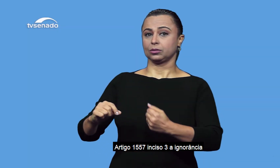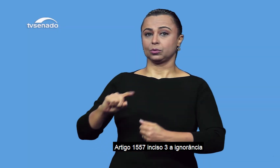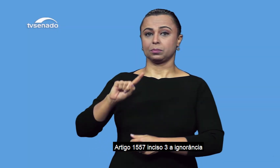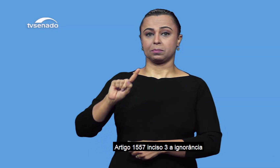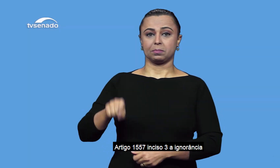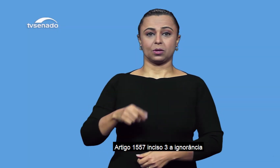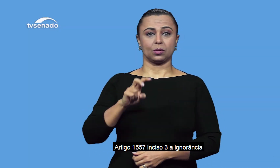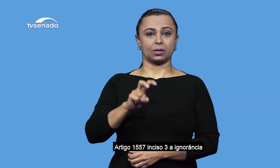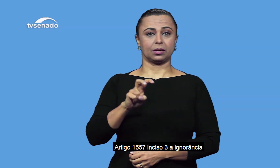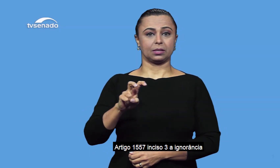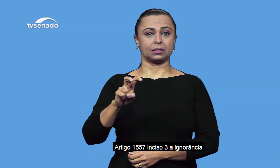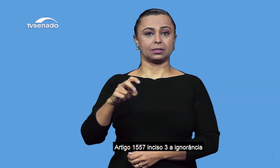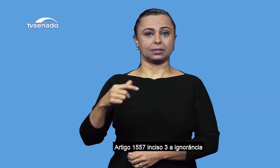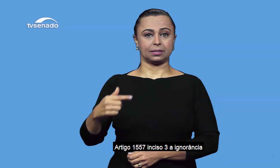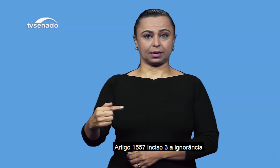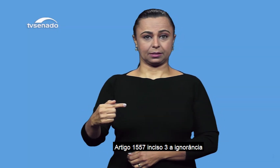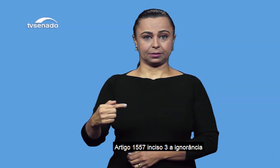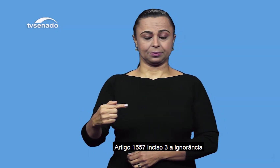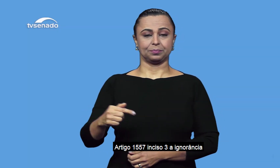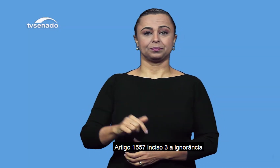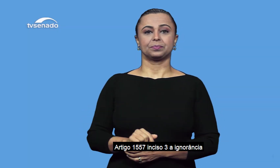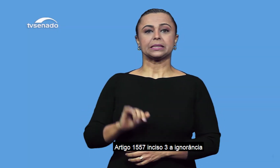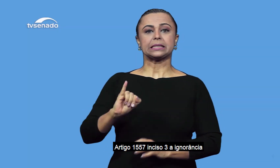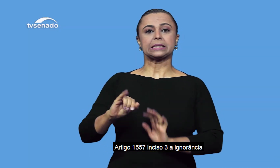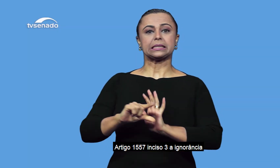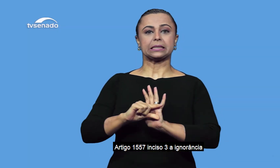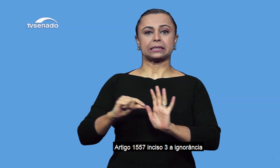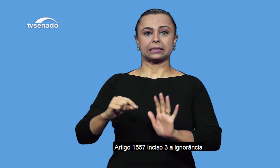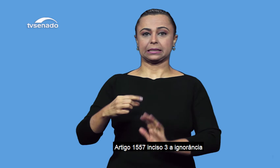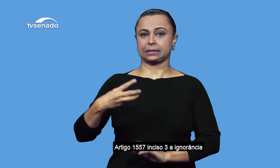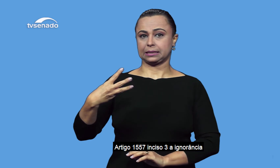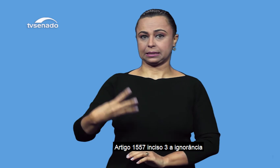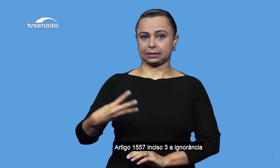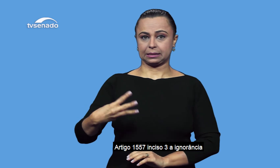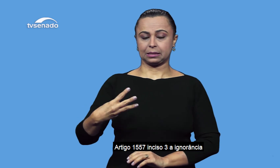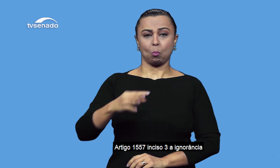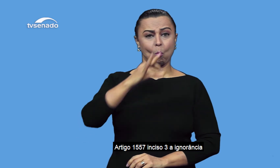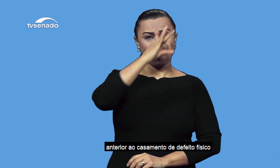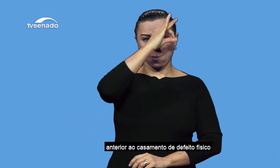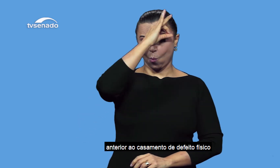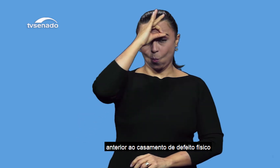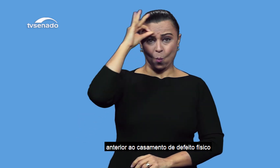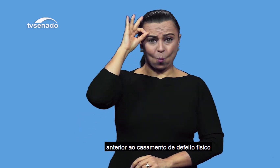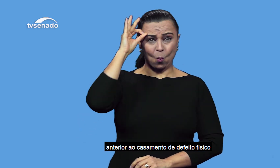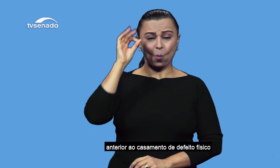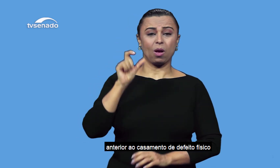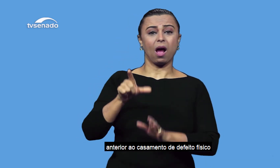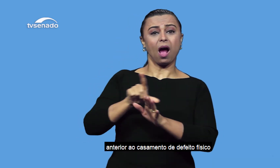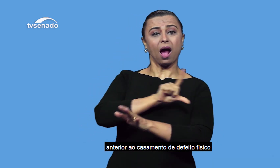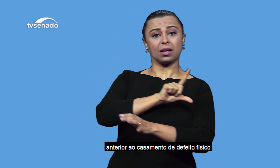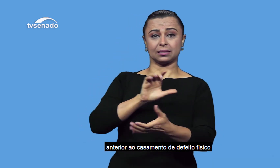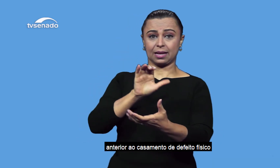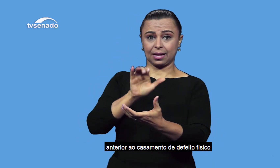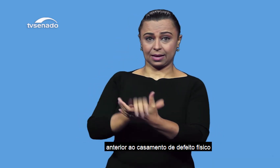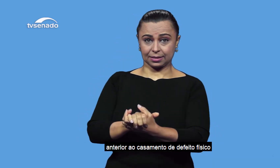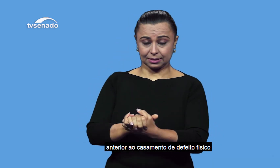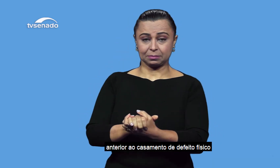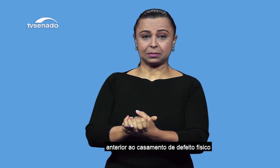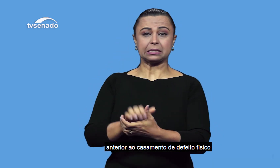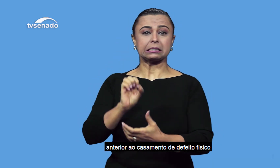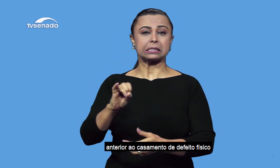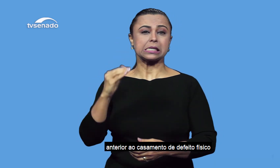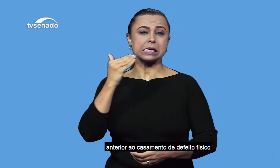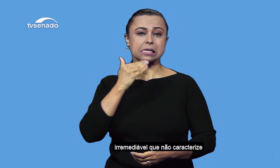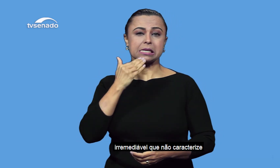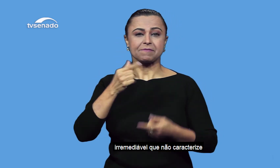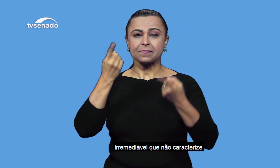artigo 1557 inciso 3 a ignorância anterior ao casamento de